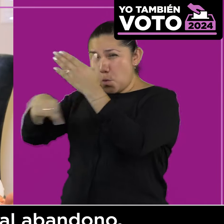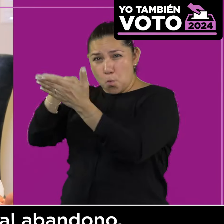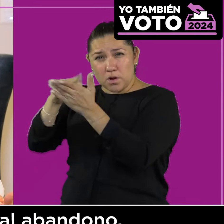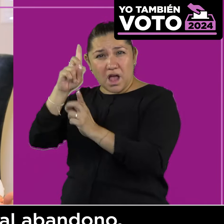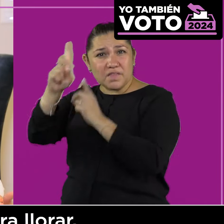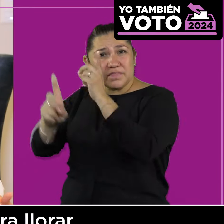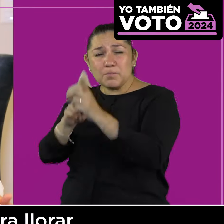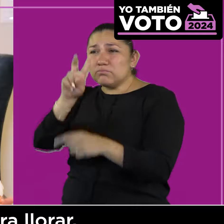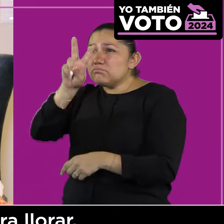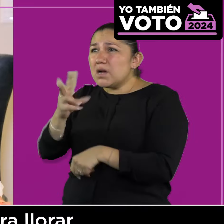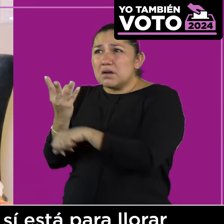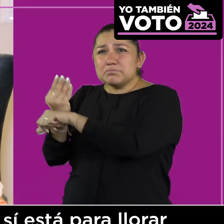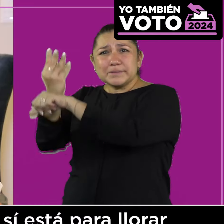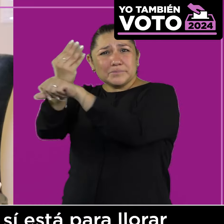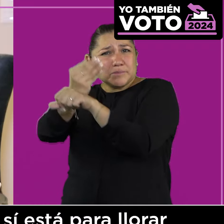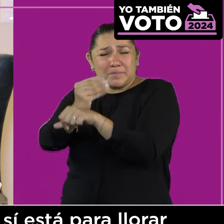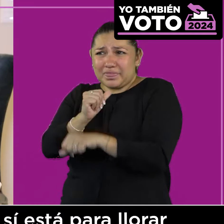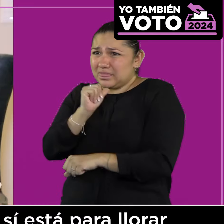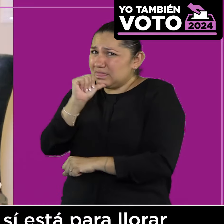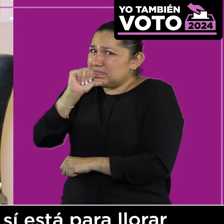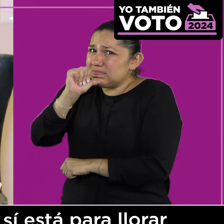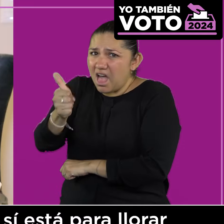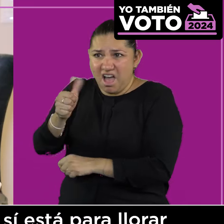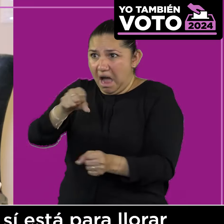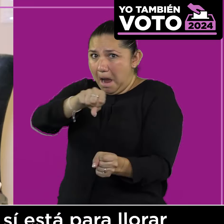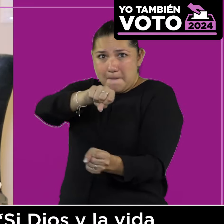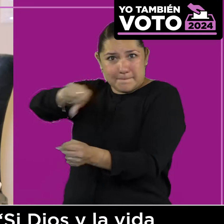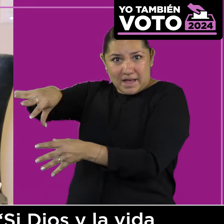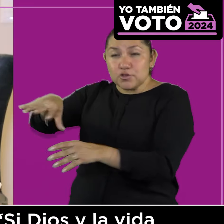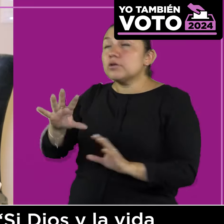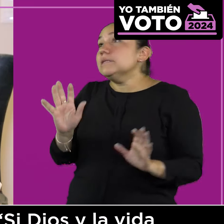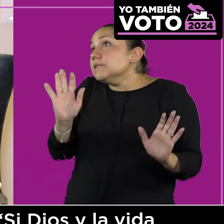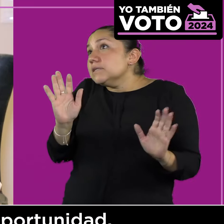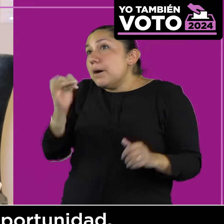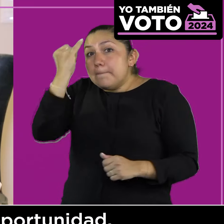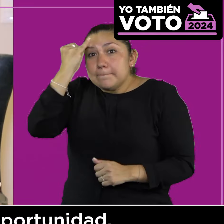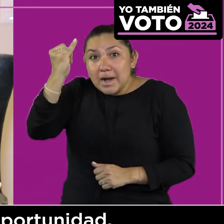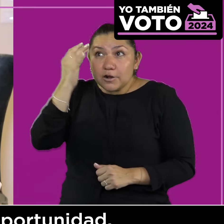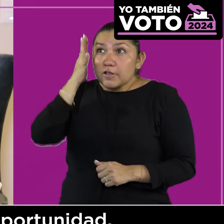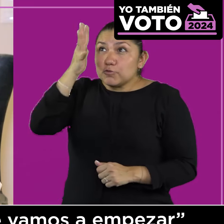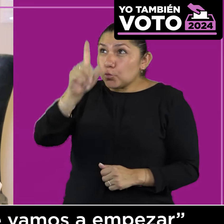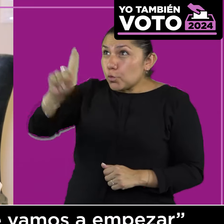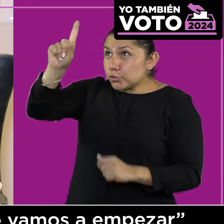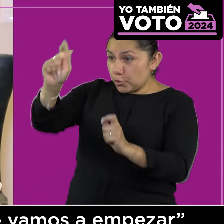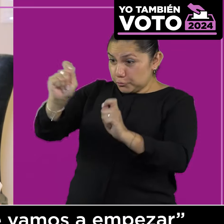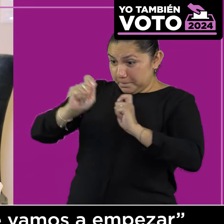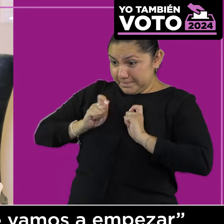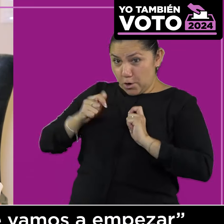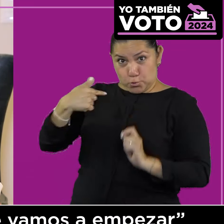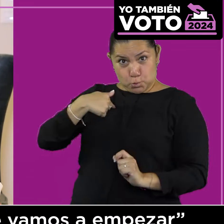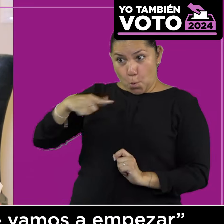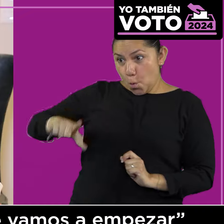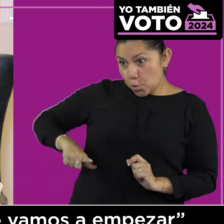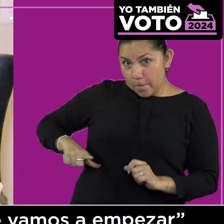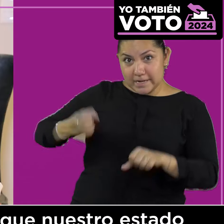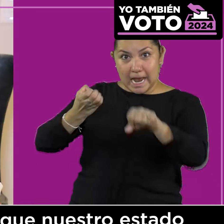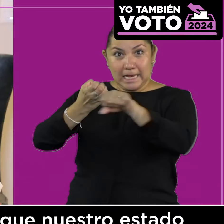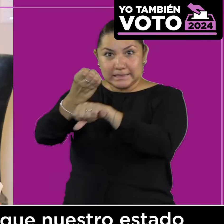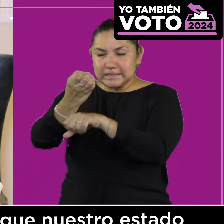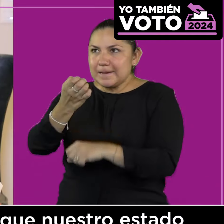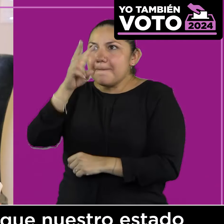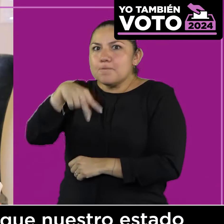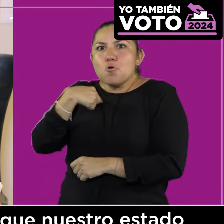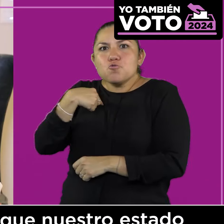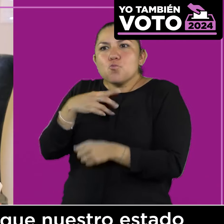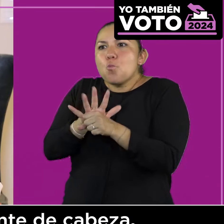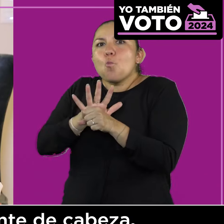abandono está para llorar la verdad es que sí está para llorar que yo digo si Dios y la vida me da la oportunidad no sé ni por dónde vamos a empezar porque de